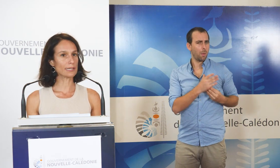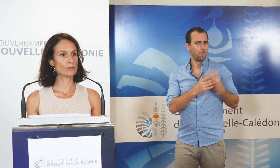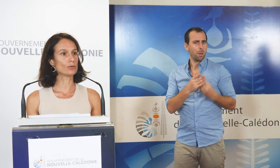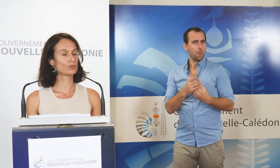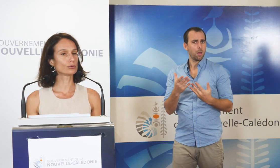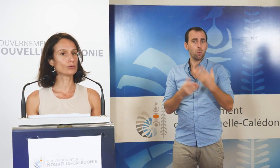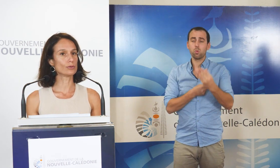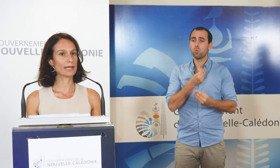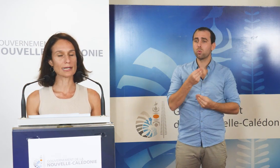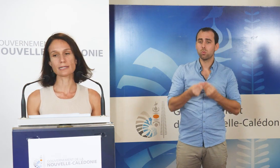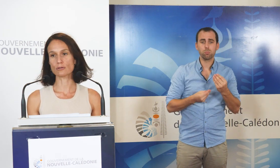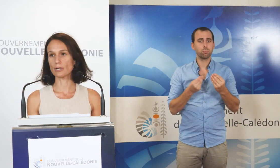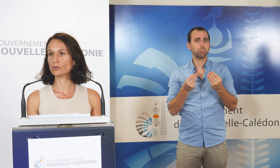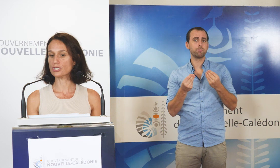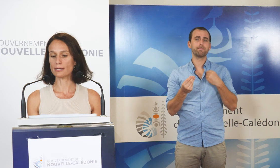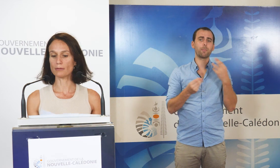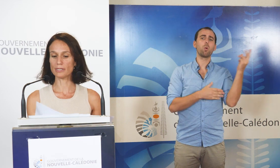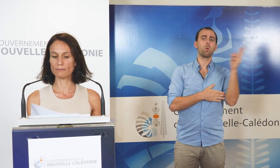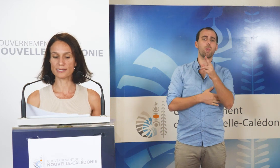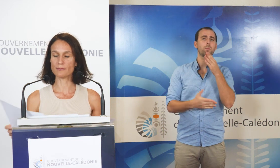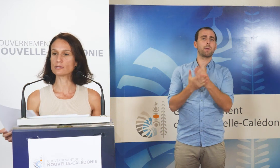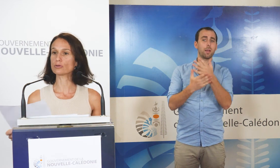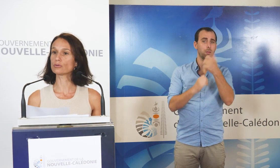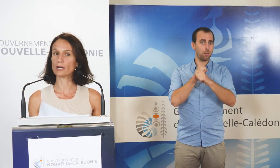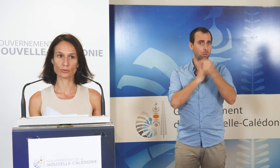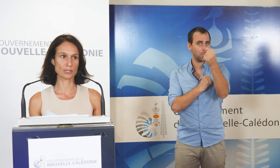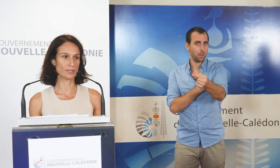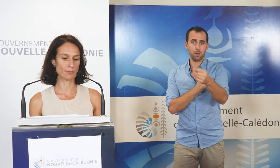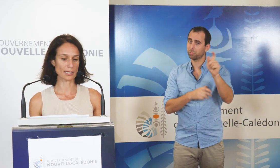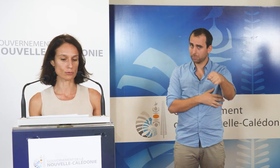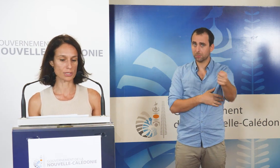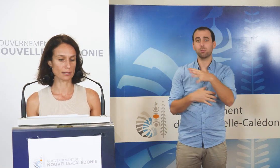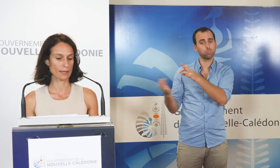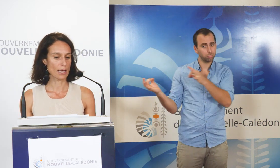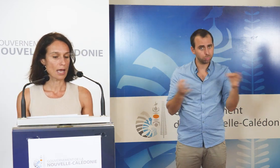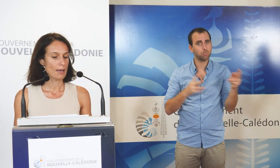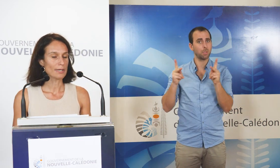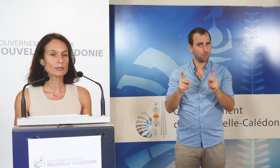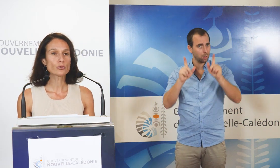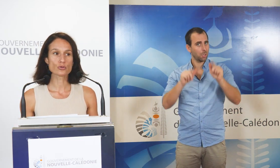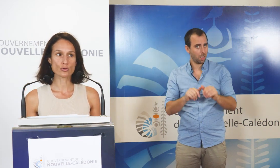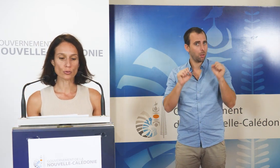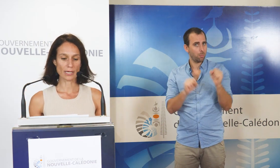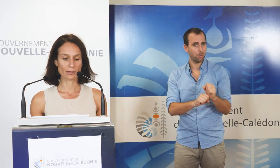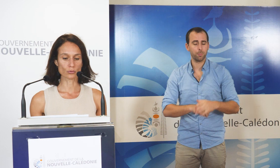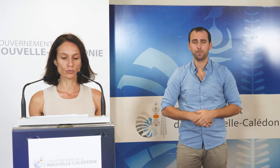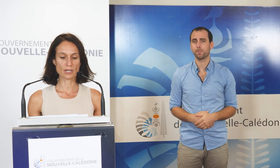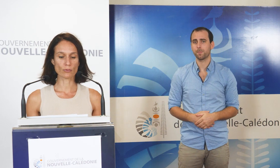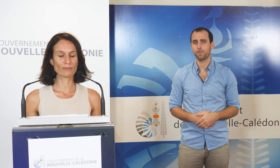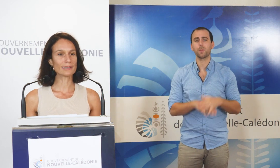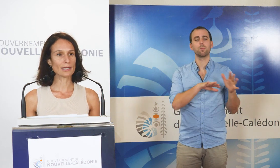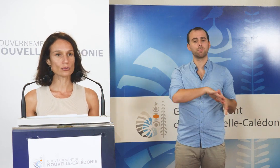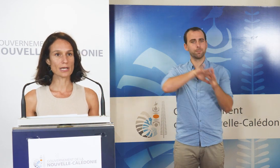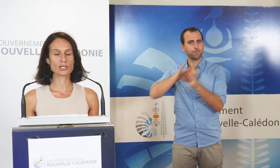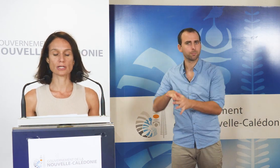qui prennent la classe la semaine prochaine bénéficient bien sûr de la continuité pédagogique. Maintenant pour le secondaire, donc nous